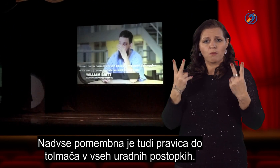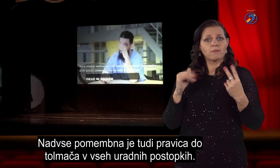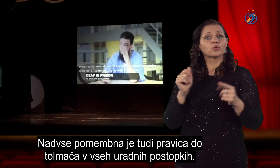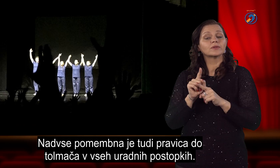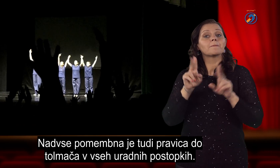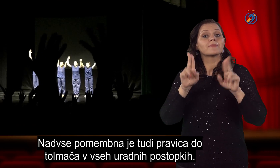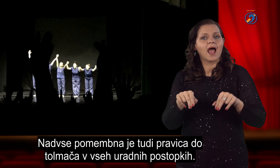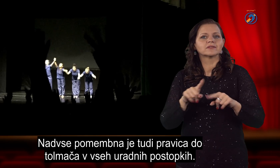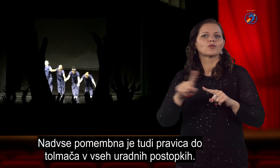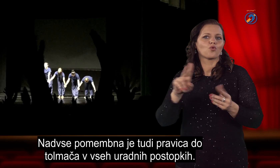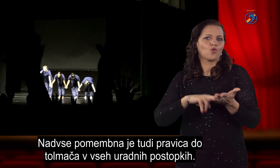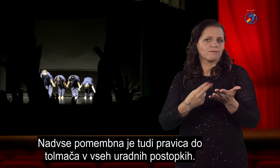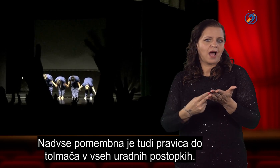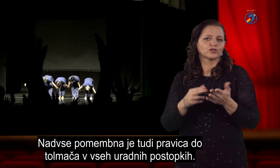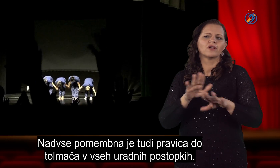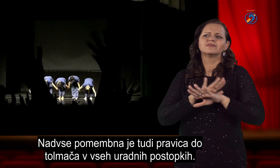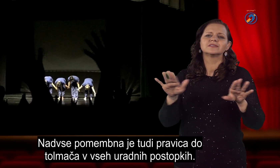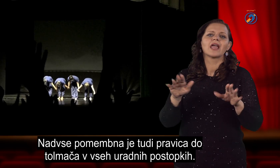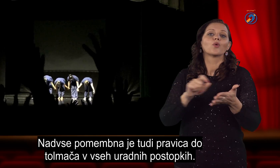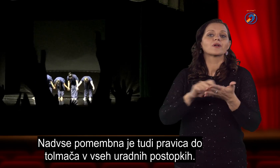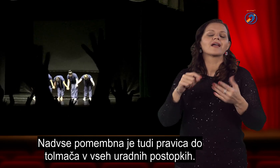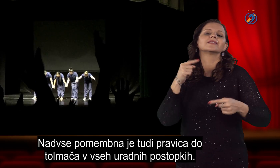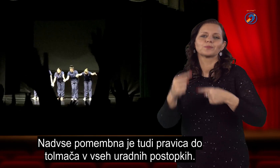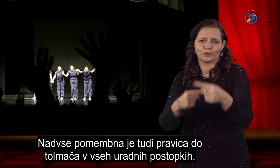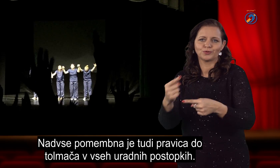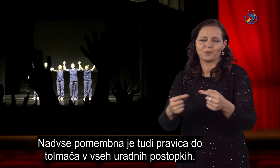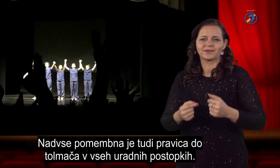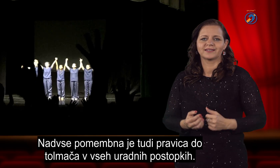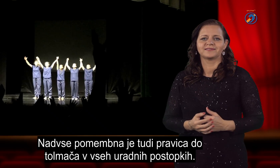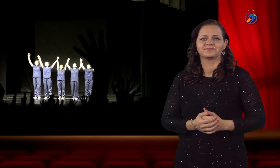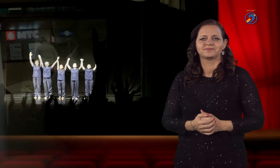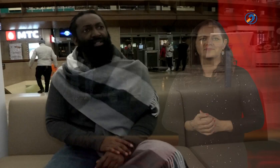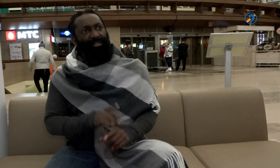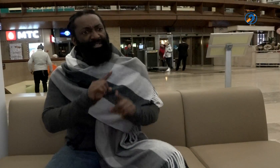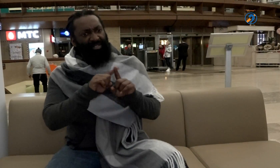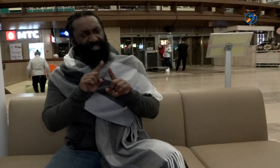Nadvse pomembna je tudi pravica do tolmača v vseh uradnih postopkih.